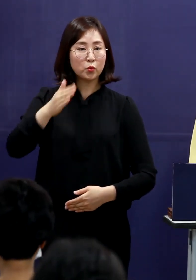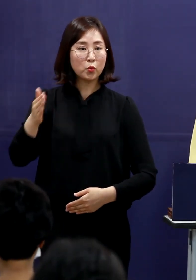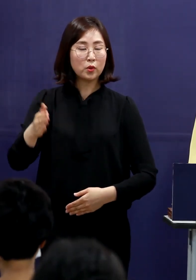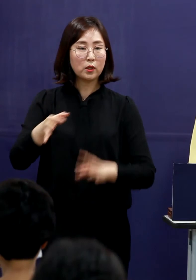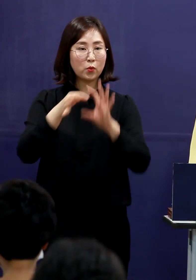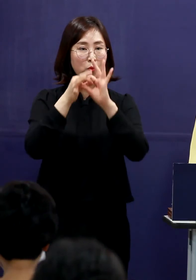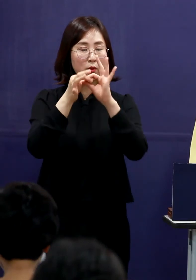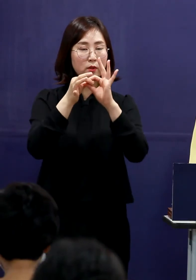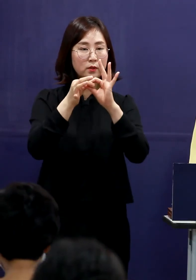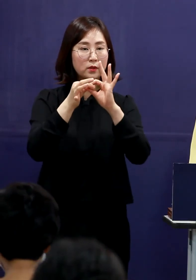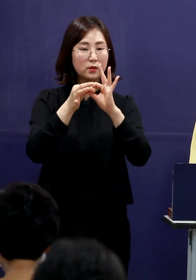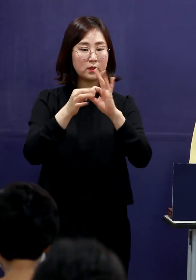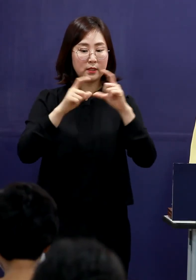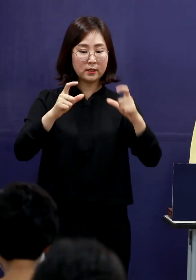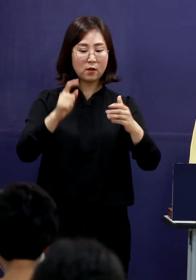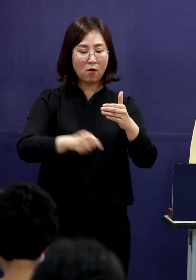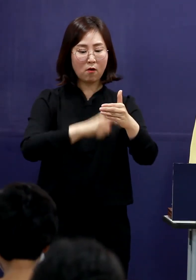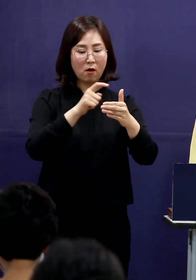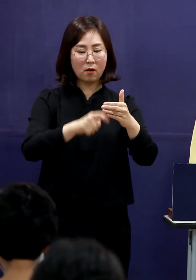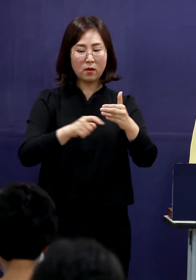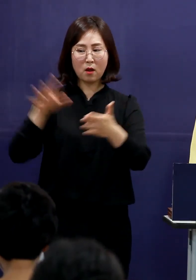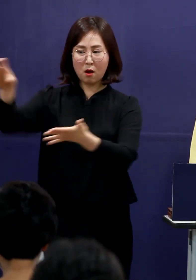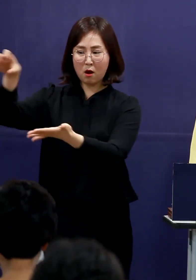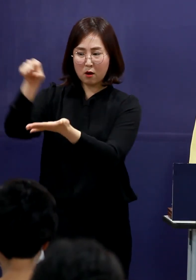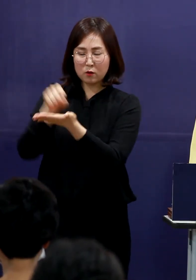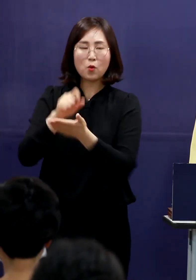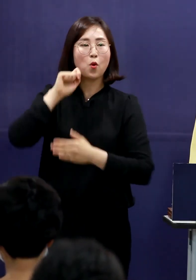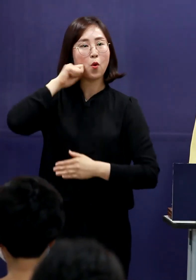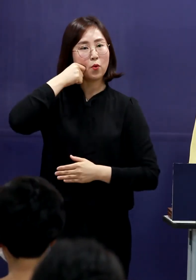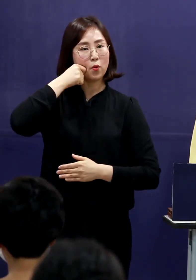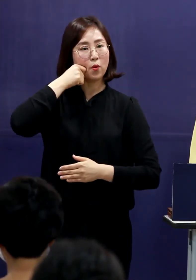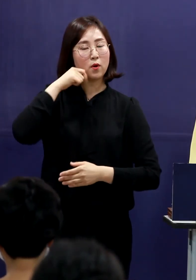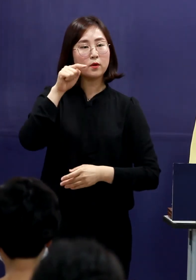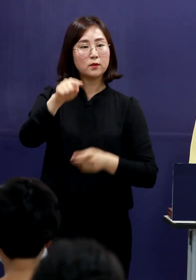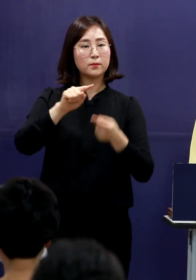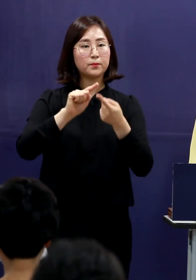푸드로 확보할 수 없는 부분이기 때문에 이 부분에 대해서는 아마